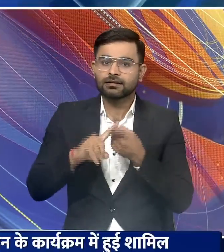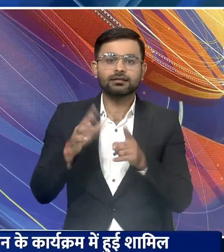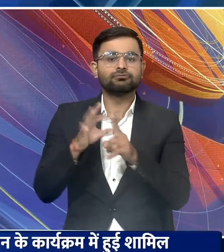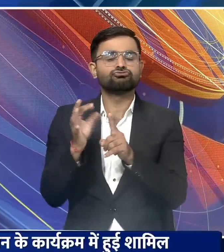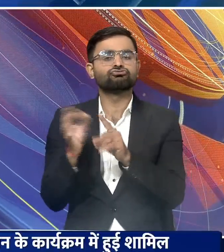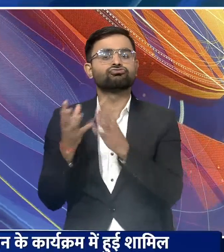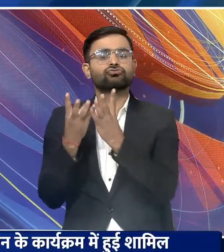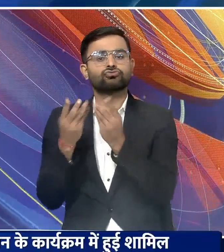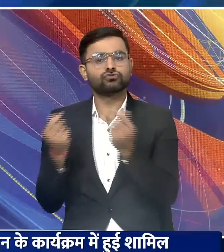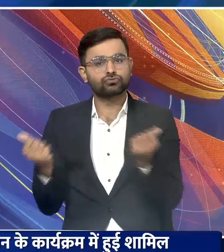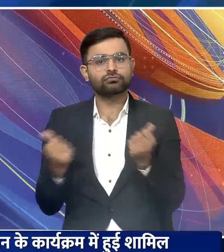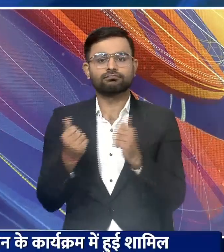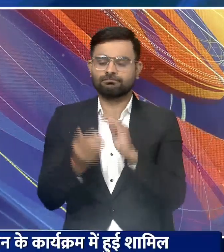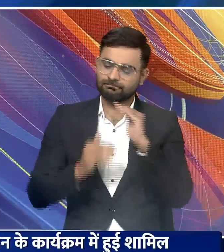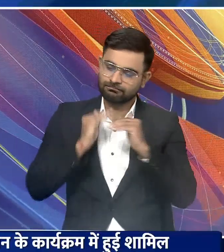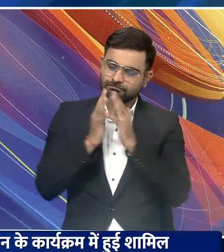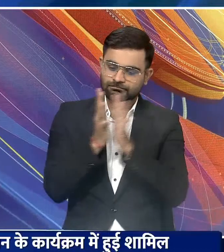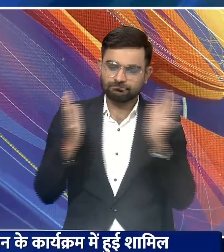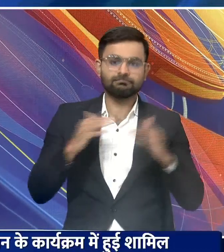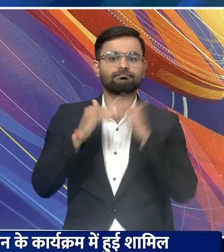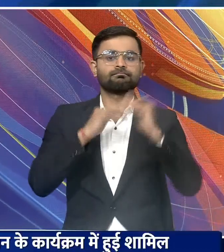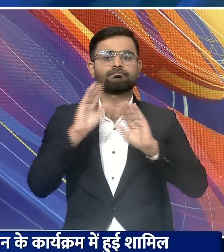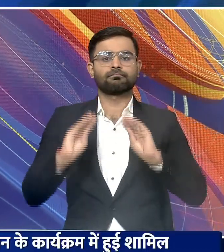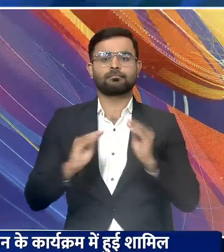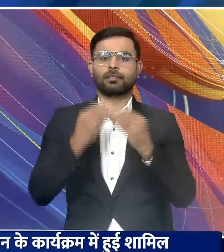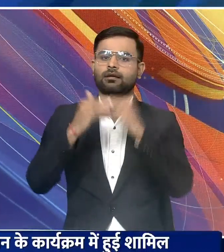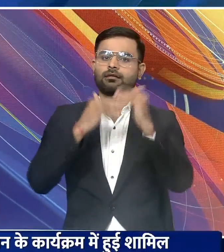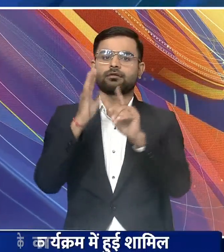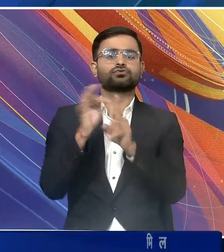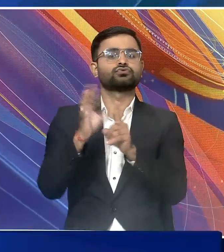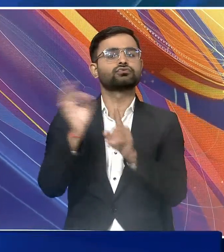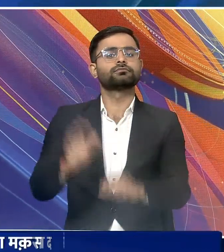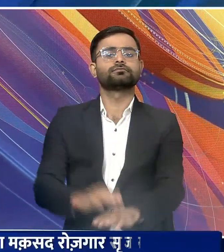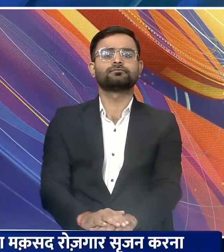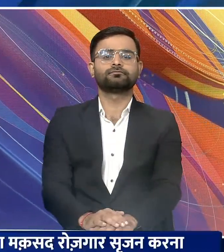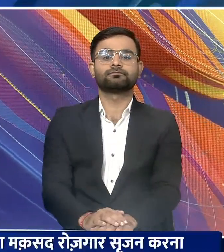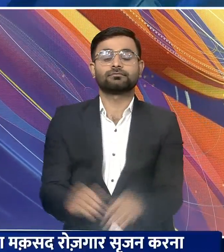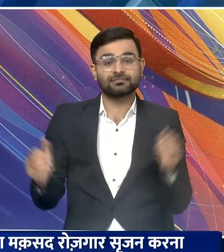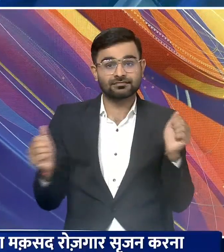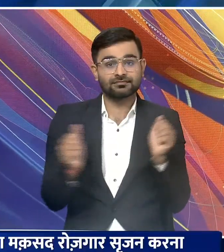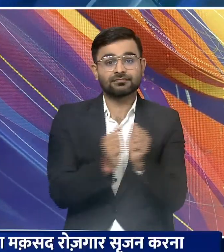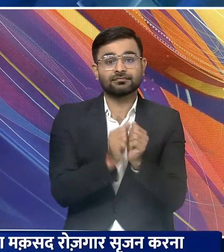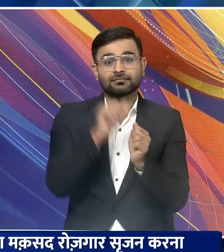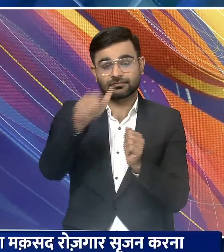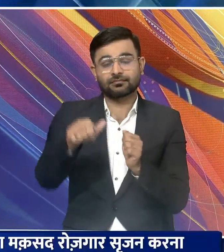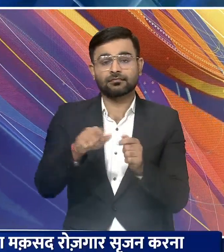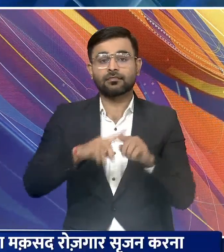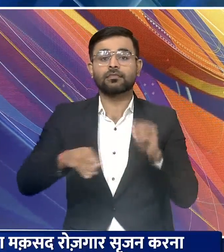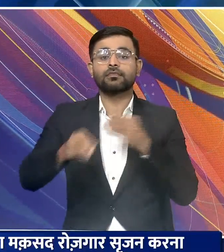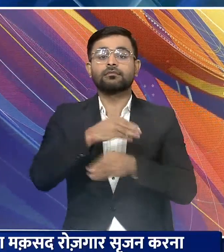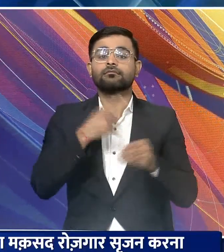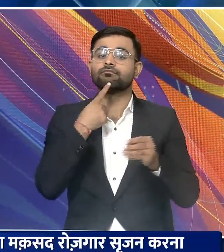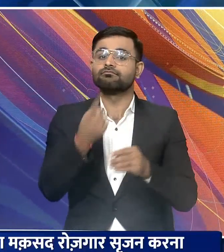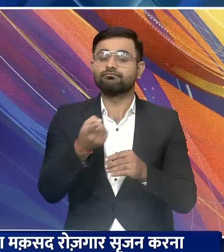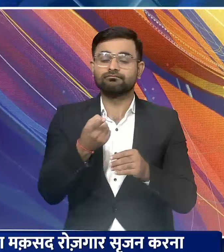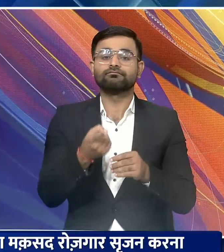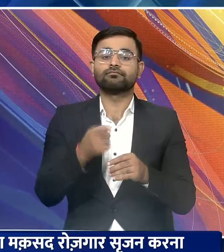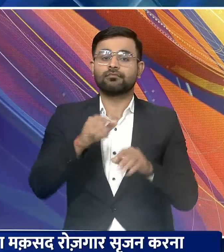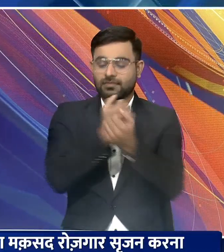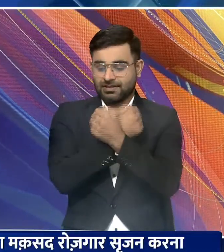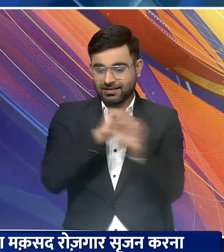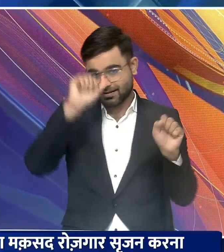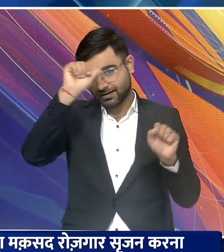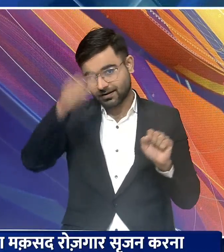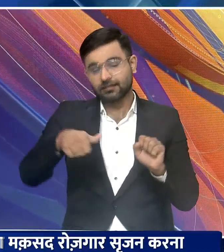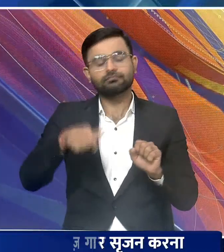लिए उनकी क्षमता भी बेहतर बनाई जानी चाहिए। साथ ही निर्मला सीतारमण ने कहा कि आत्मनिर्भर